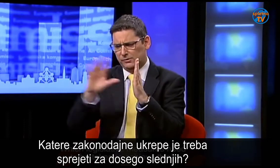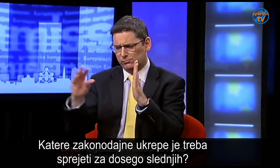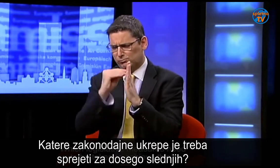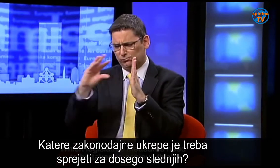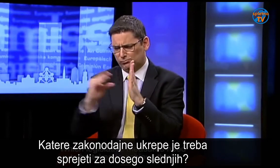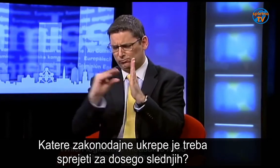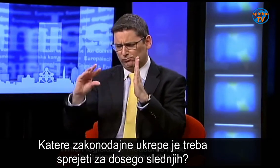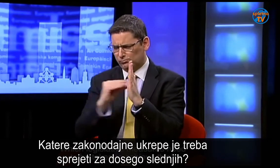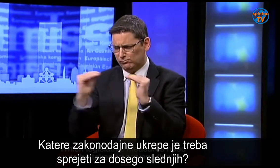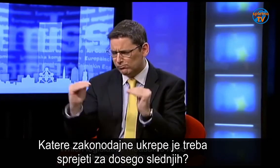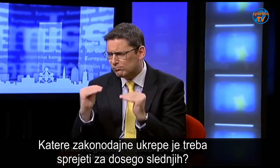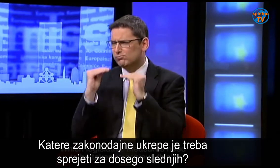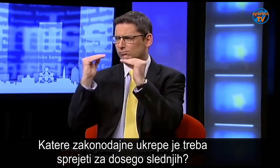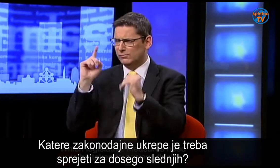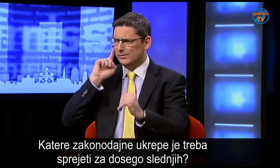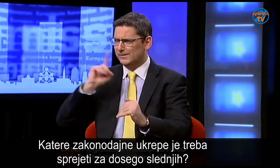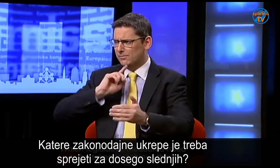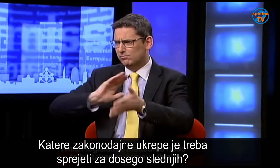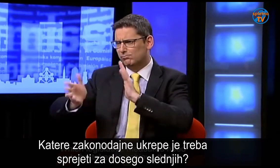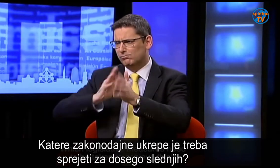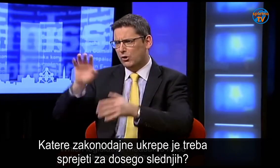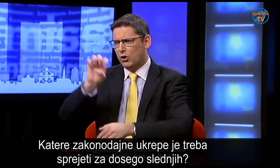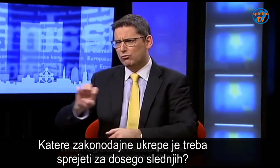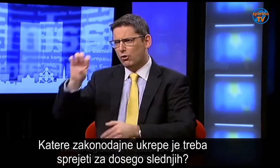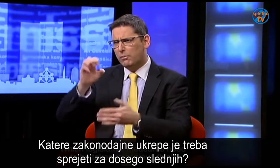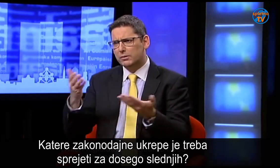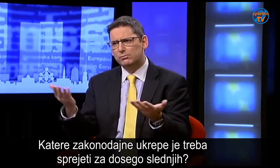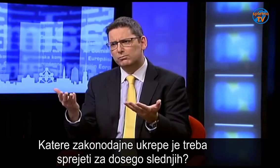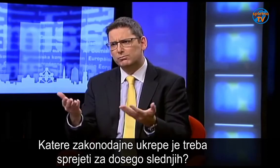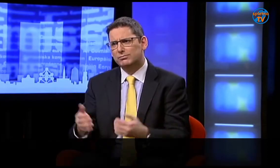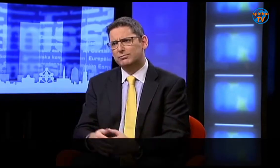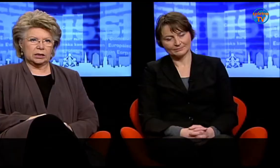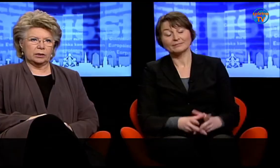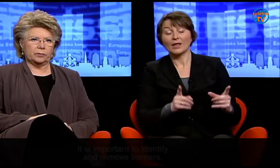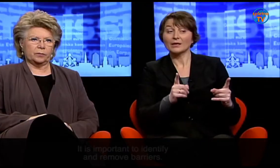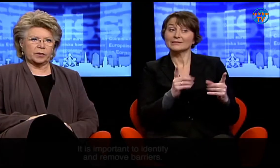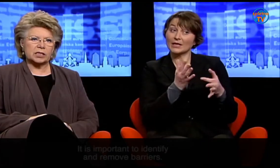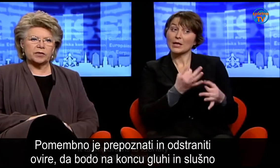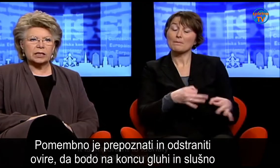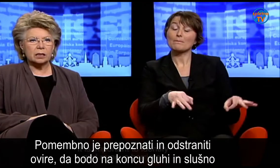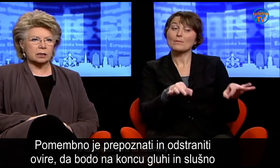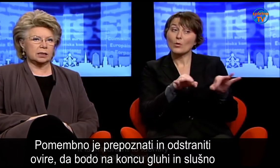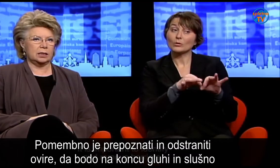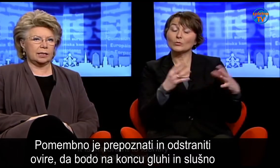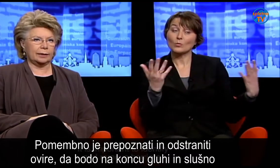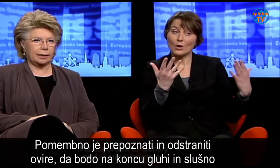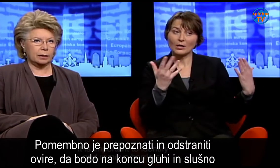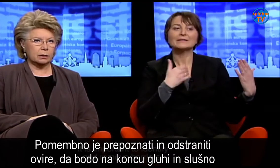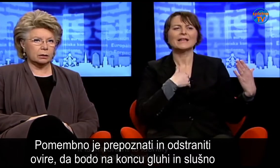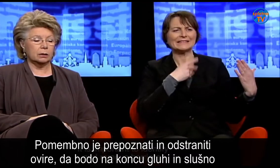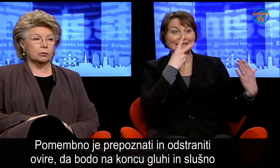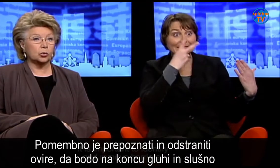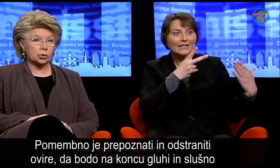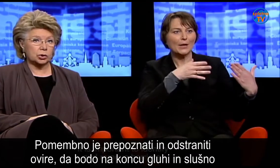müssen noch ergriffen werden, um dies zu erreichen? Es ist wichtig, dass wir die Hindernisse